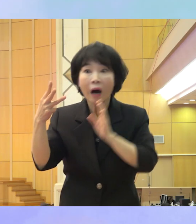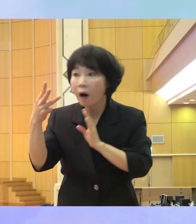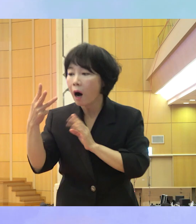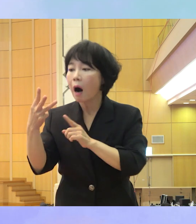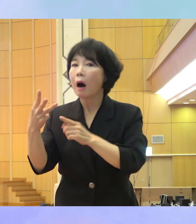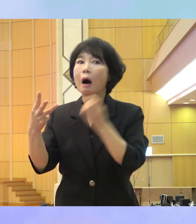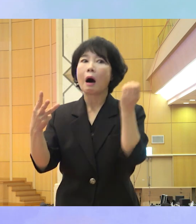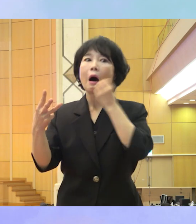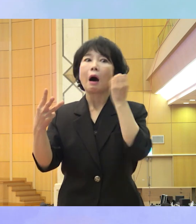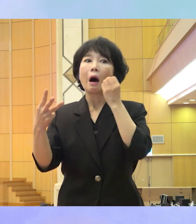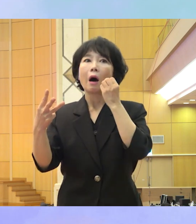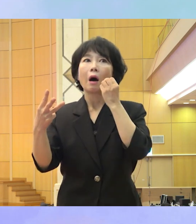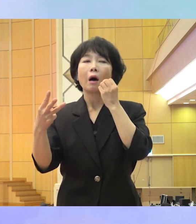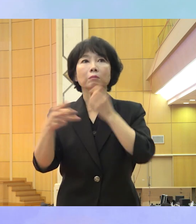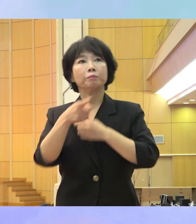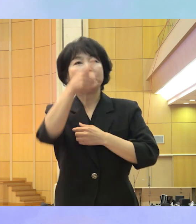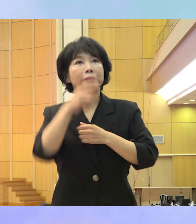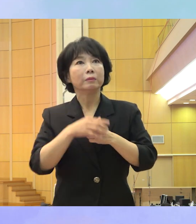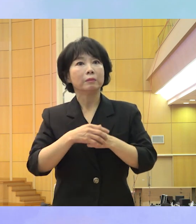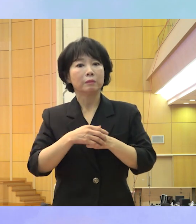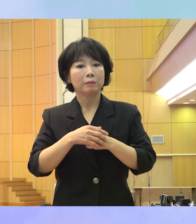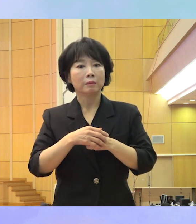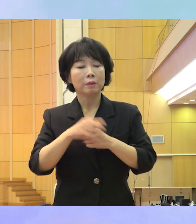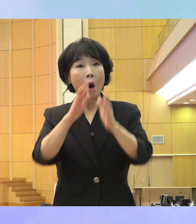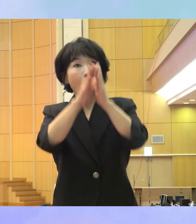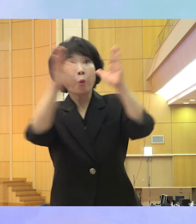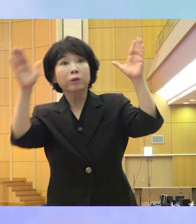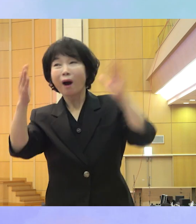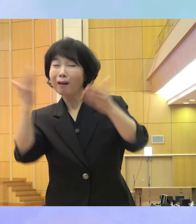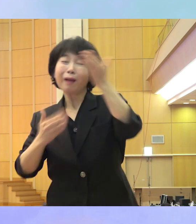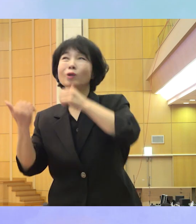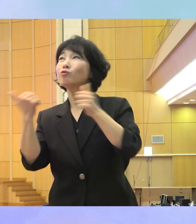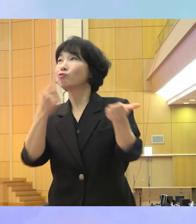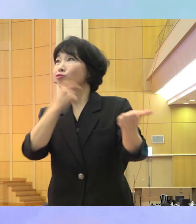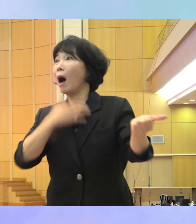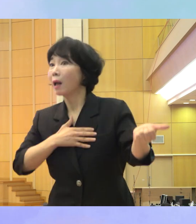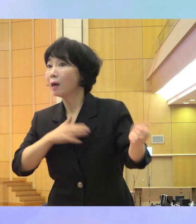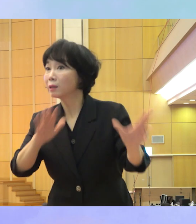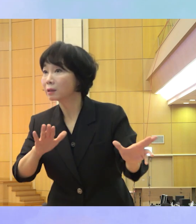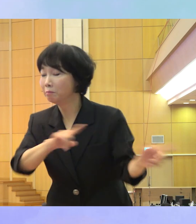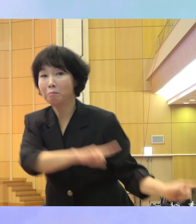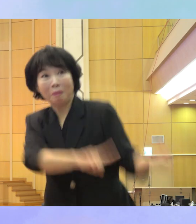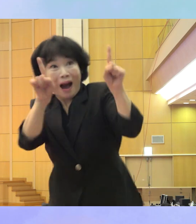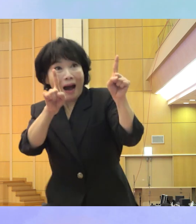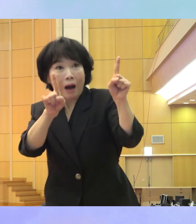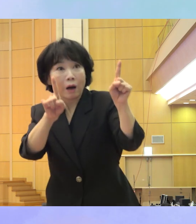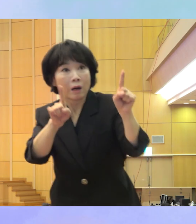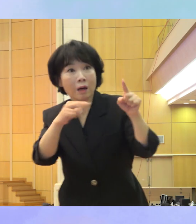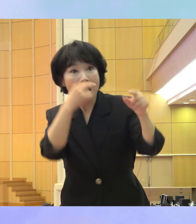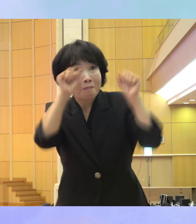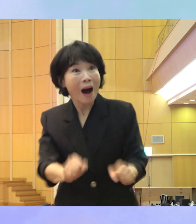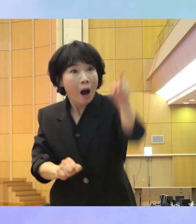그래서 모세도 지금 인생이 끝나서 죽은 줄 알았더니 지금 영생, 살아있네?